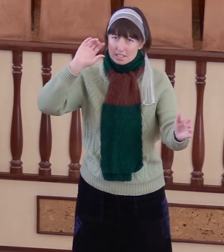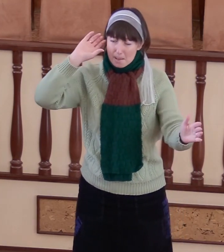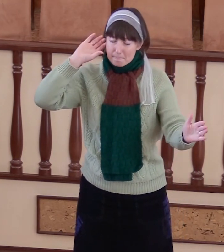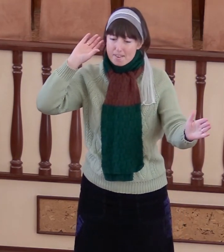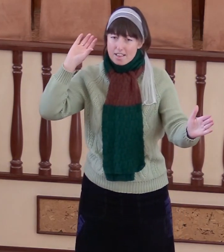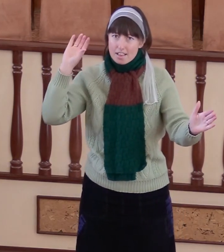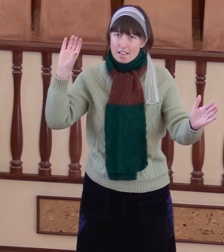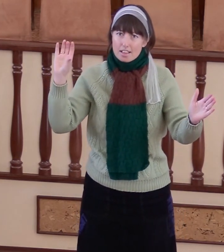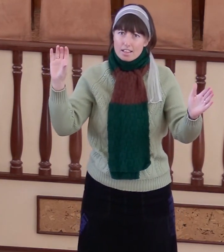смерть.